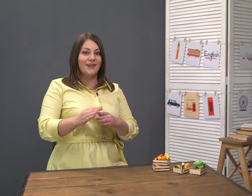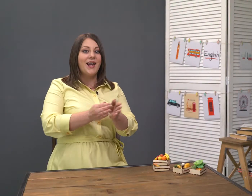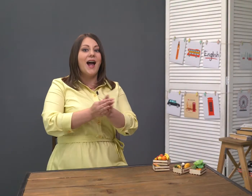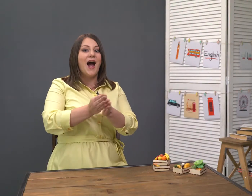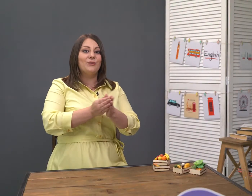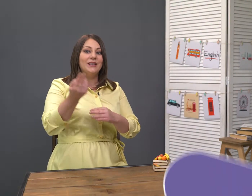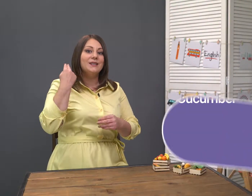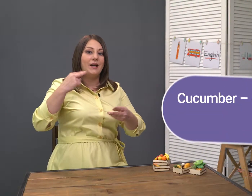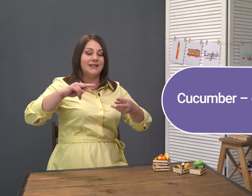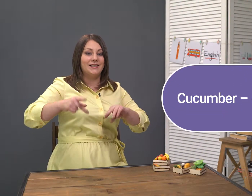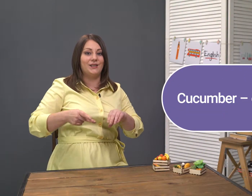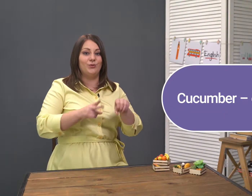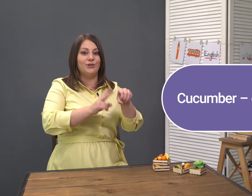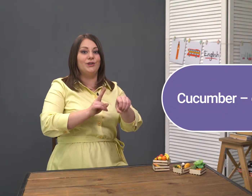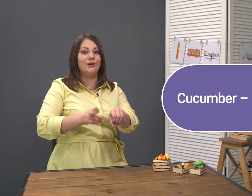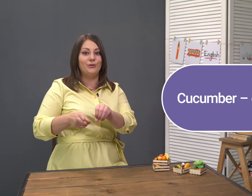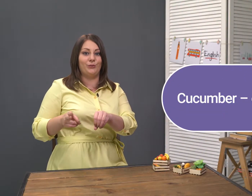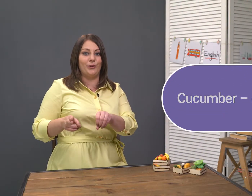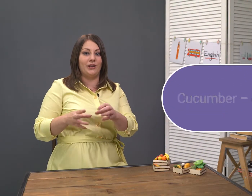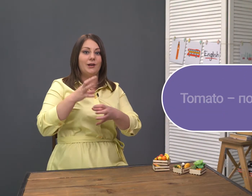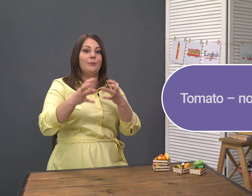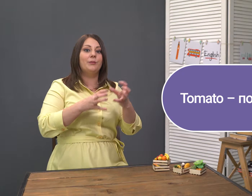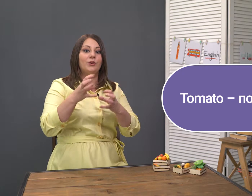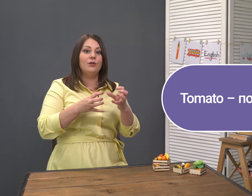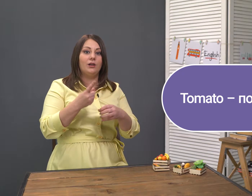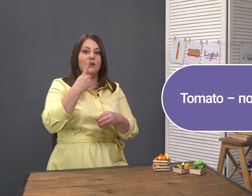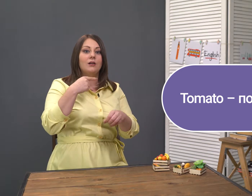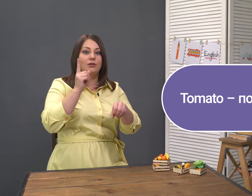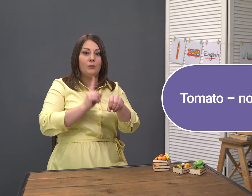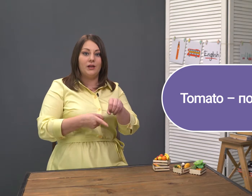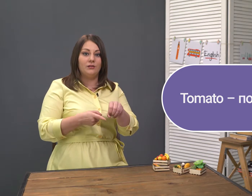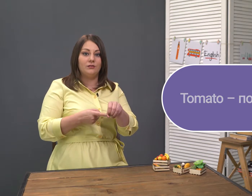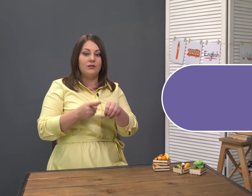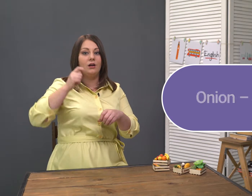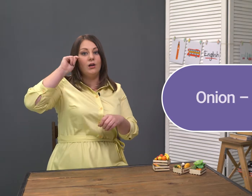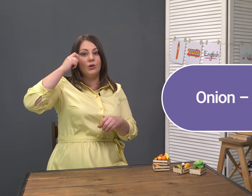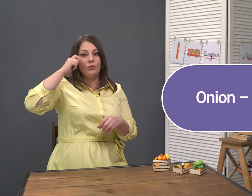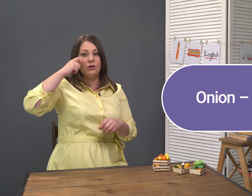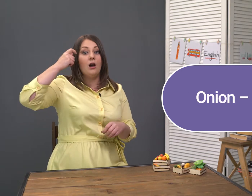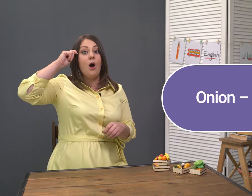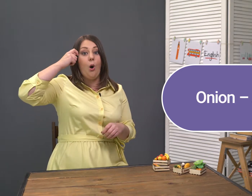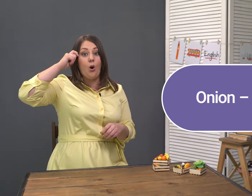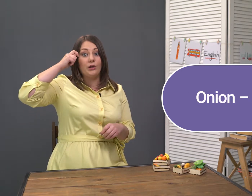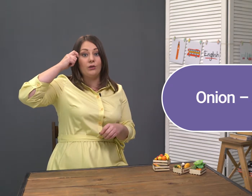Огурец по-английски будет cucumber. Помидор – tomato. Лук – onion.